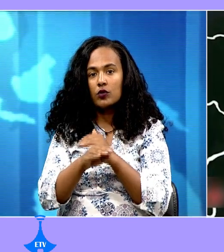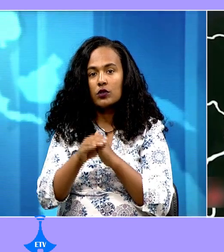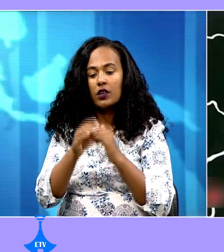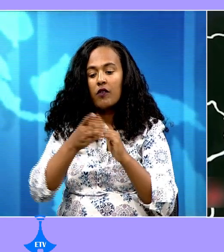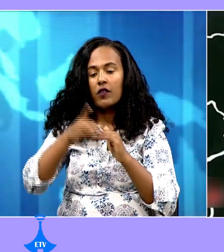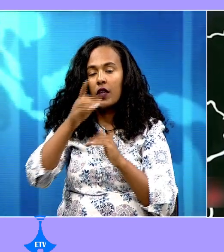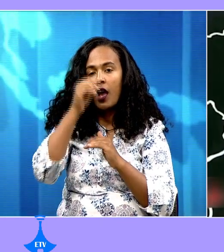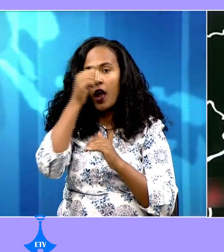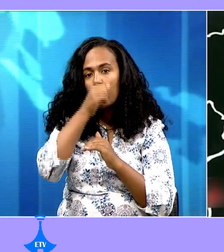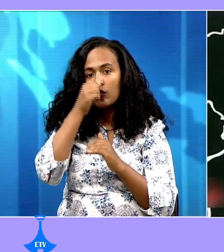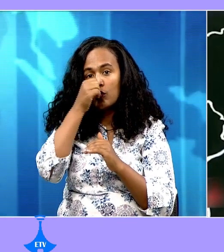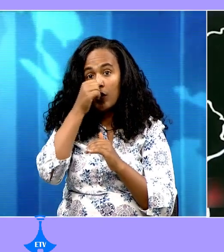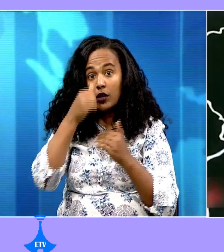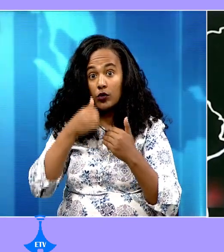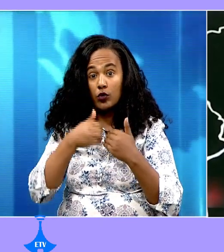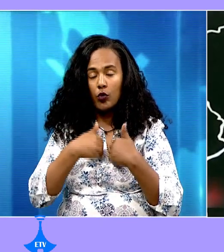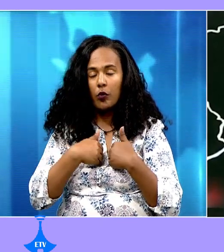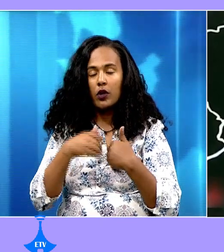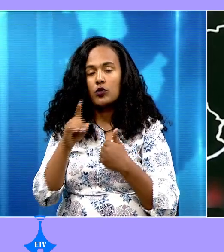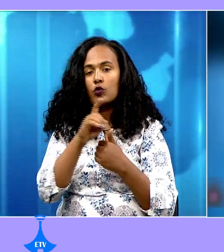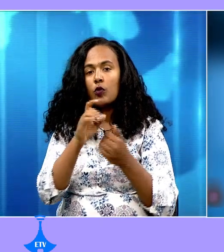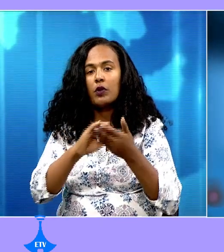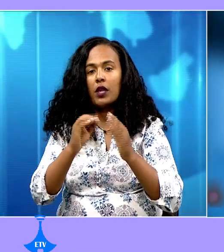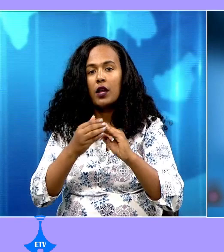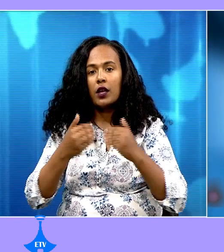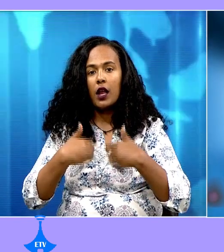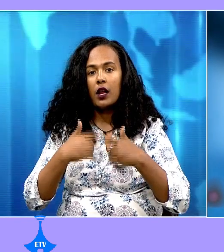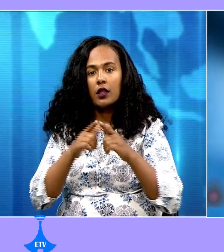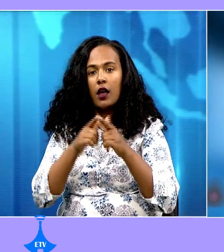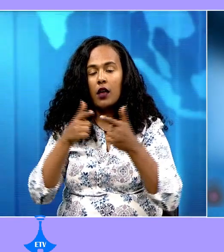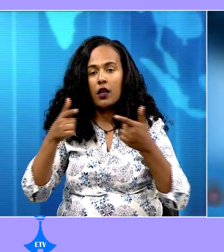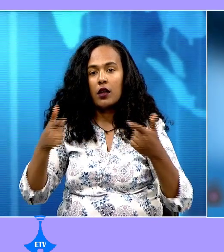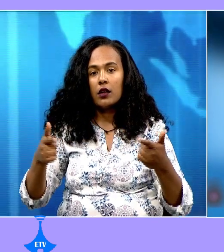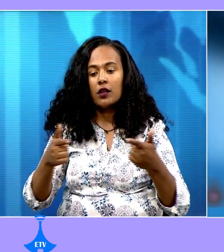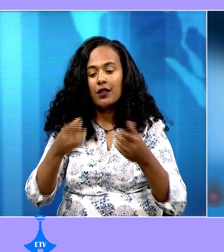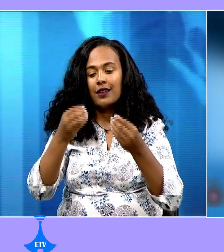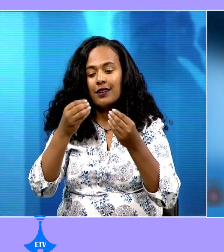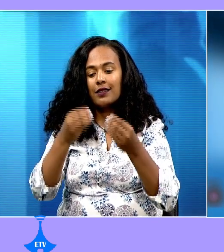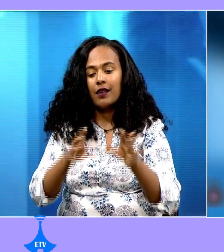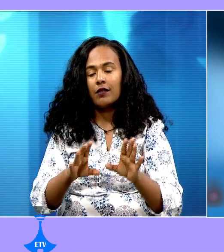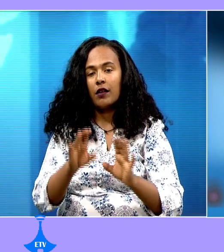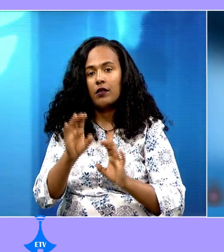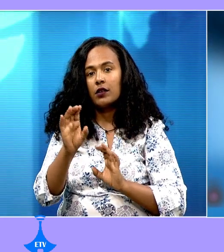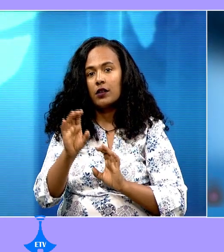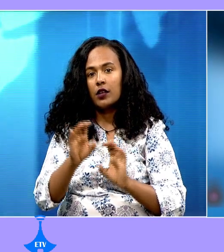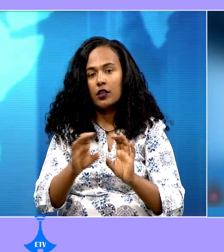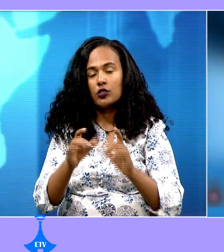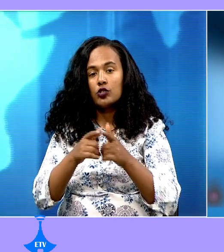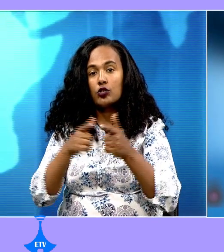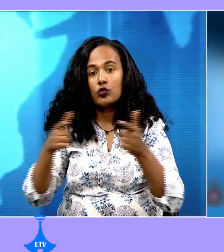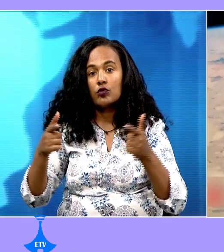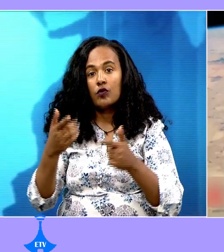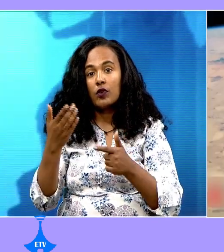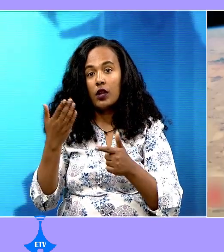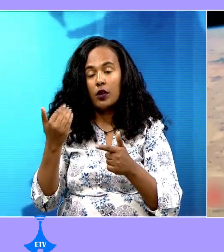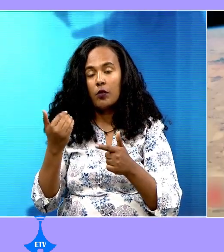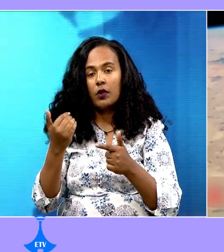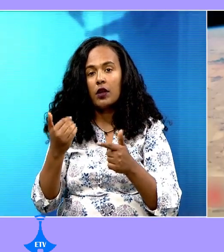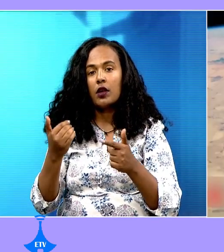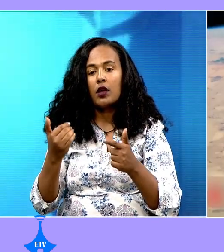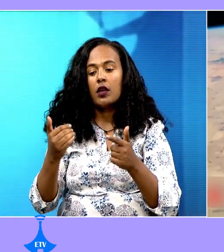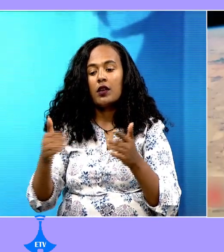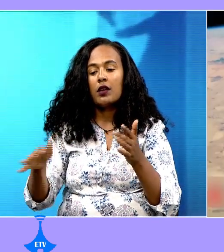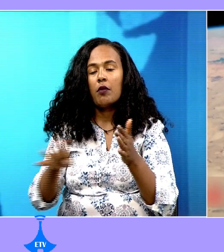ኢትዮጵያ አንዷ ስትሆን በታሪክ የነበራት ሀያልነቷን ግን እንድታጣ ተደርጋለች። ግዙፍ የነበረ በቀጠናው በቀይ ባህር